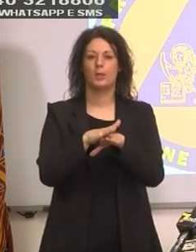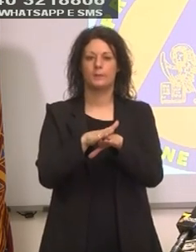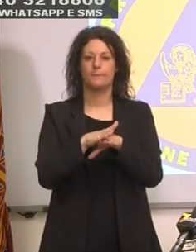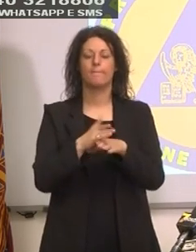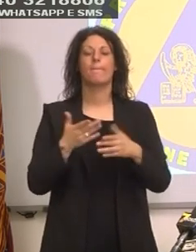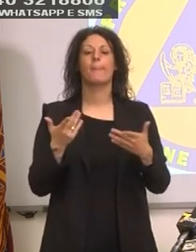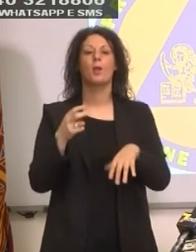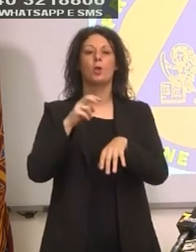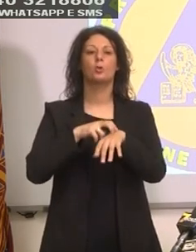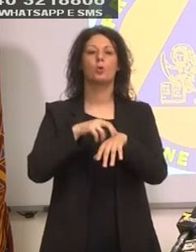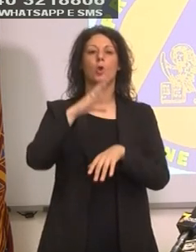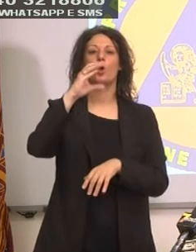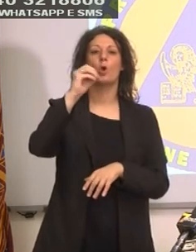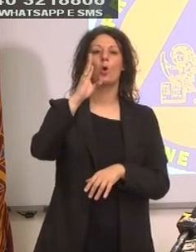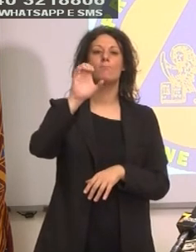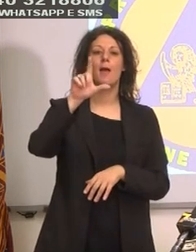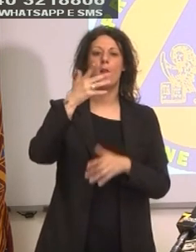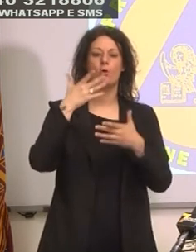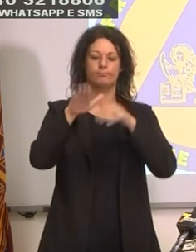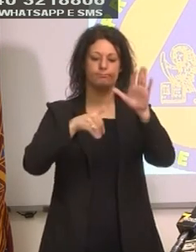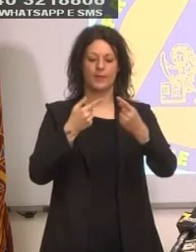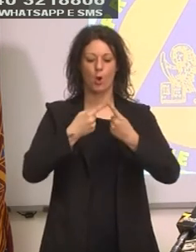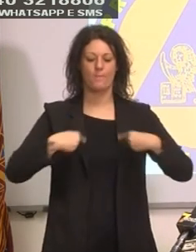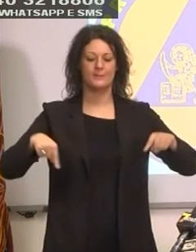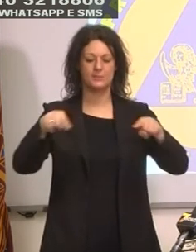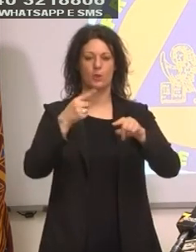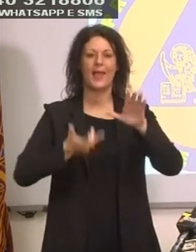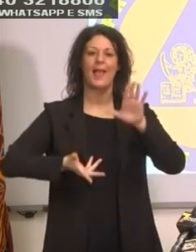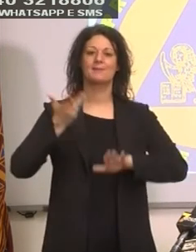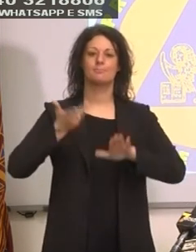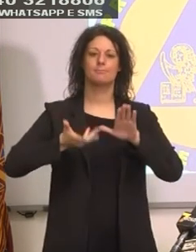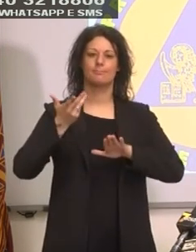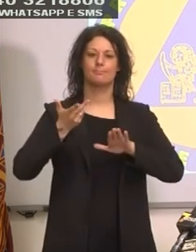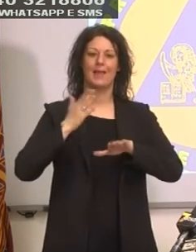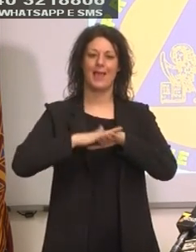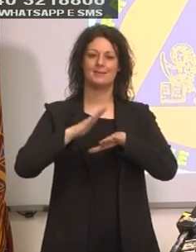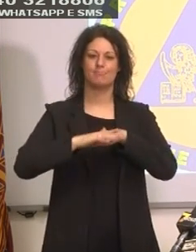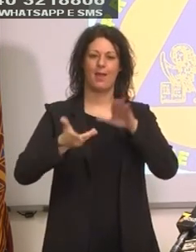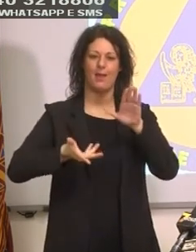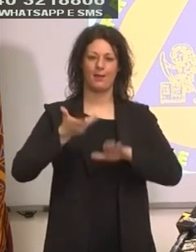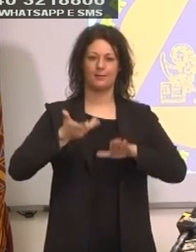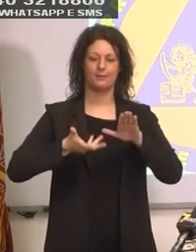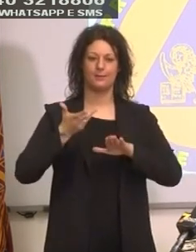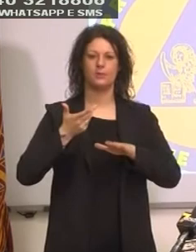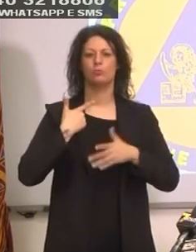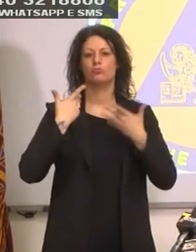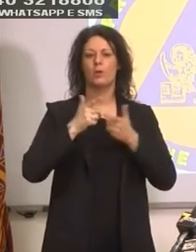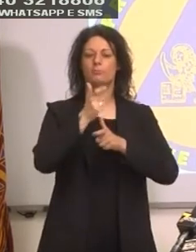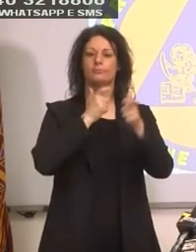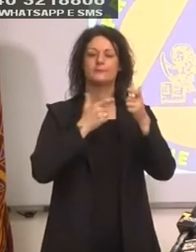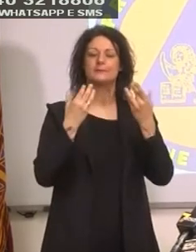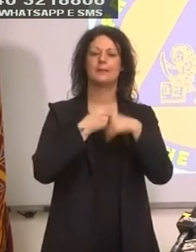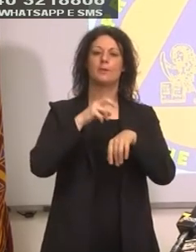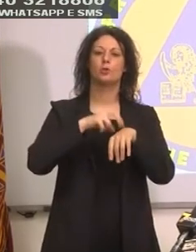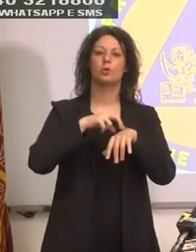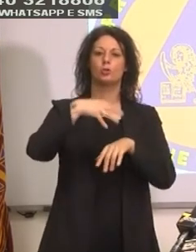Dottor Cobello ha nominato una commissione di esperti autorevole. Io ho chiesto al dottor Mantoan, ne abbiamo parlato ieri e l'altro